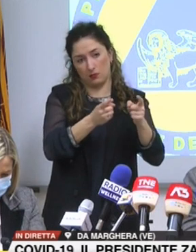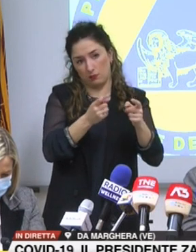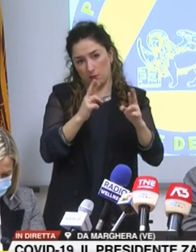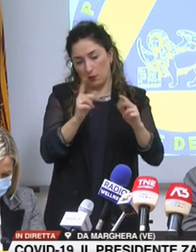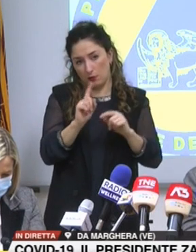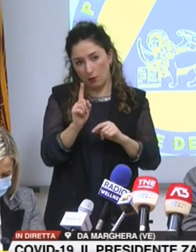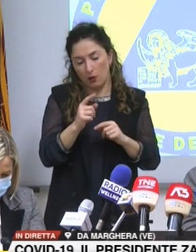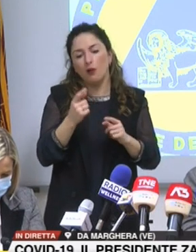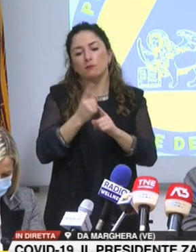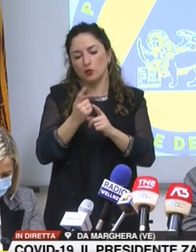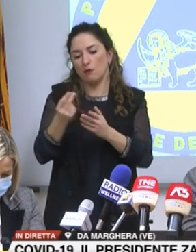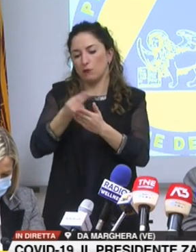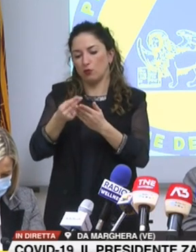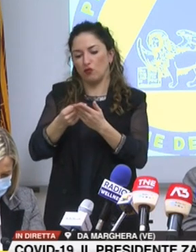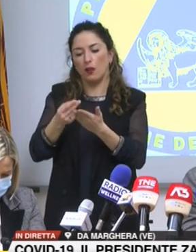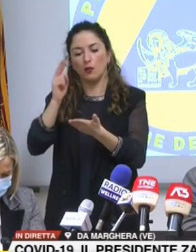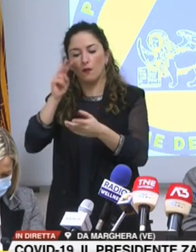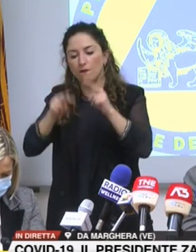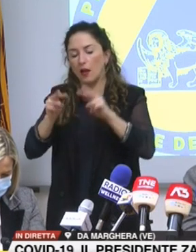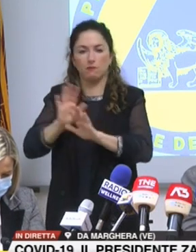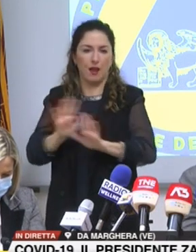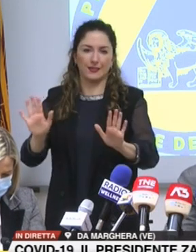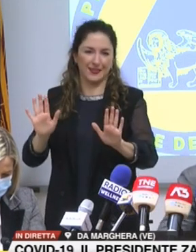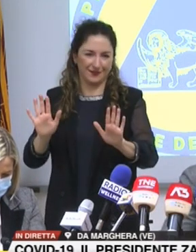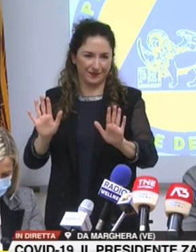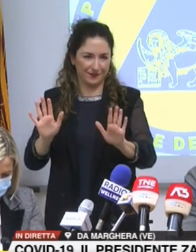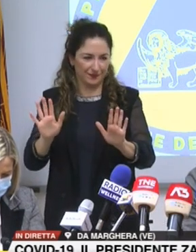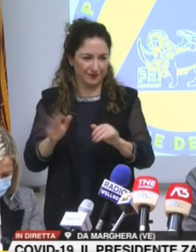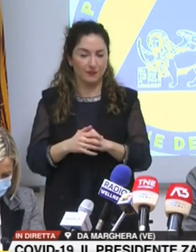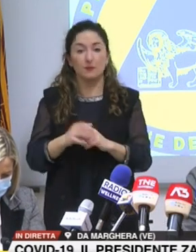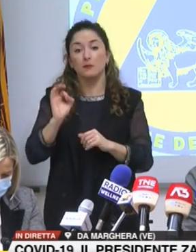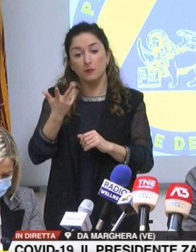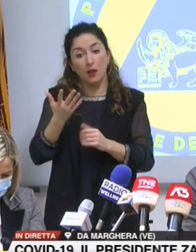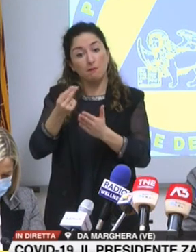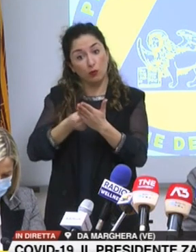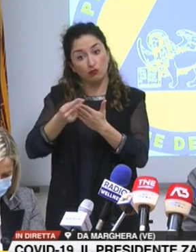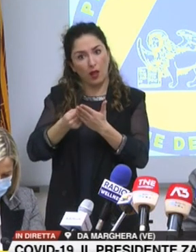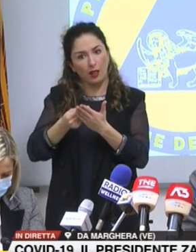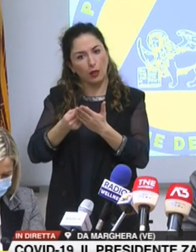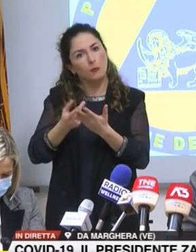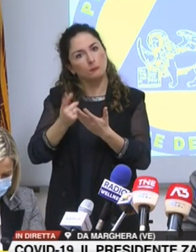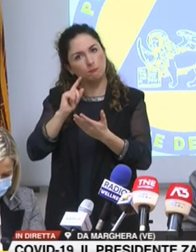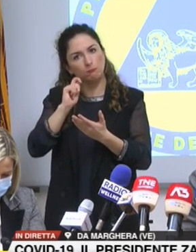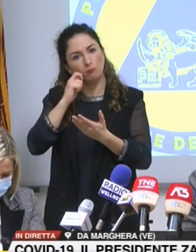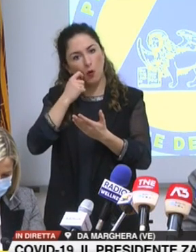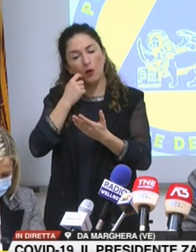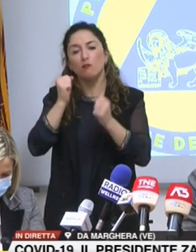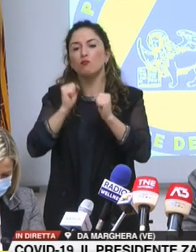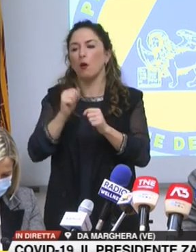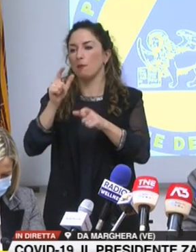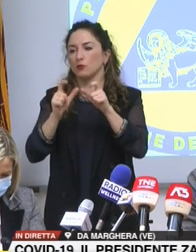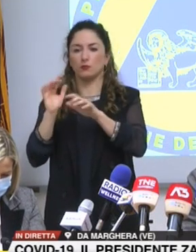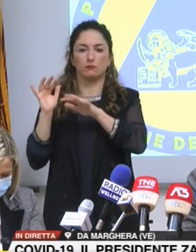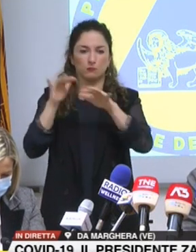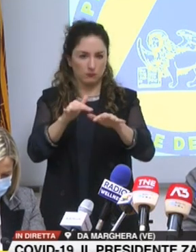si devono valutare i progetti, punto. Dopodiché, se sarà convincente una progettualità, ci sarà qualcuno che si aggregherà. Se